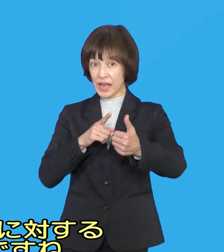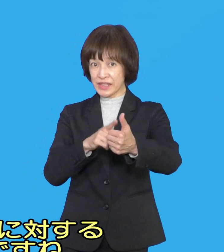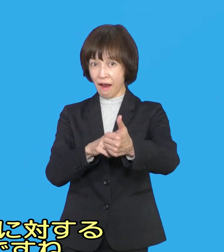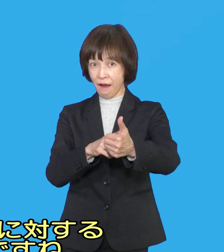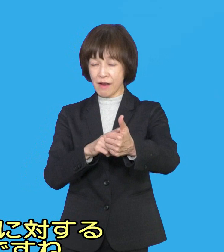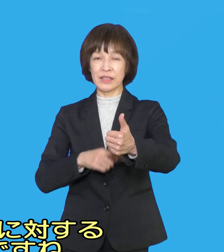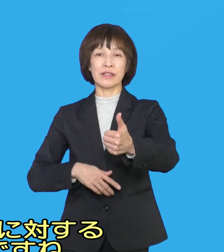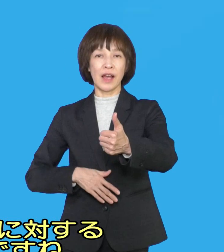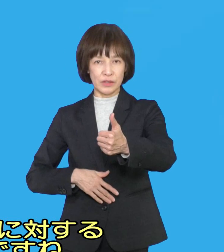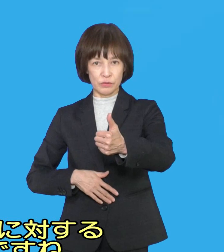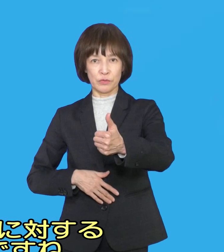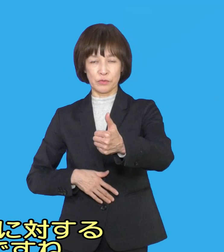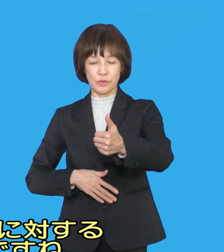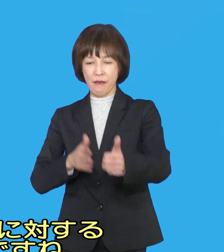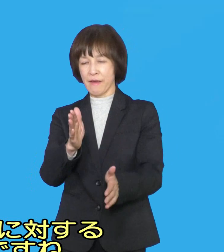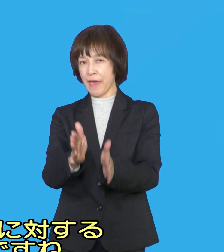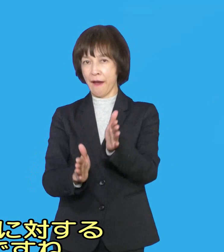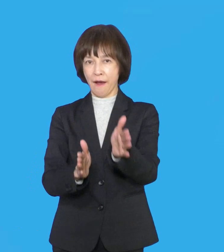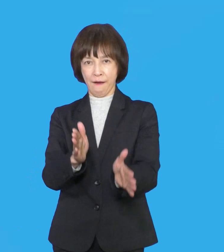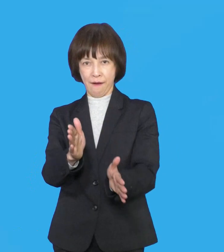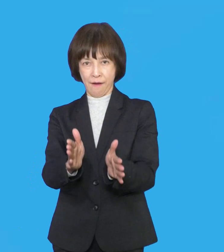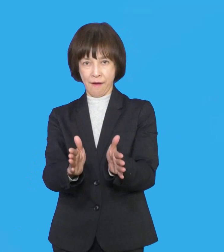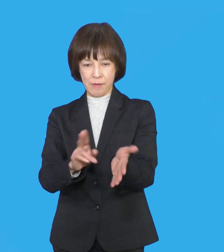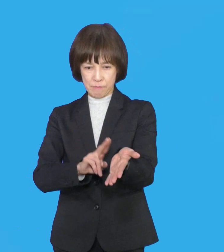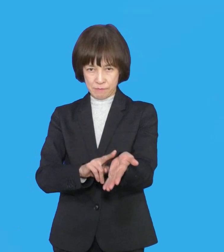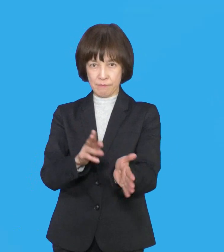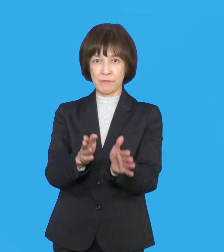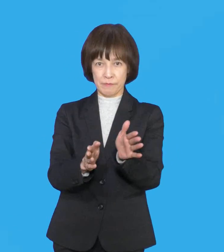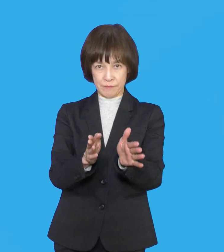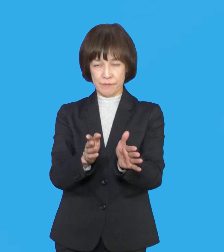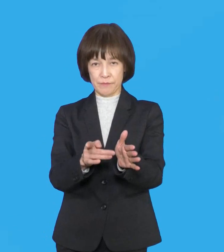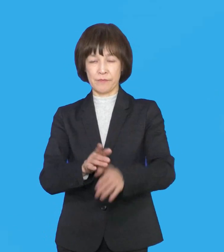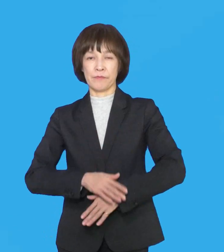対するケアということでですね、